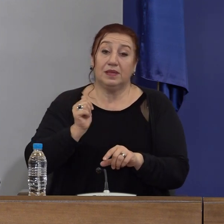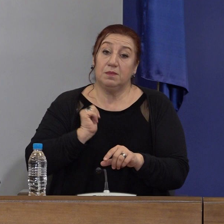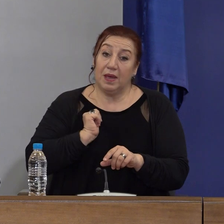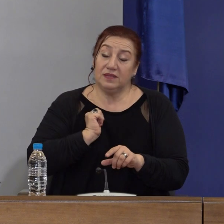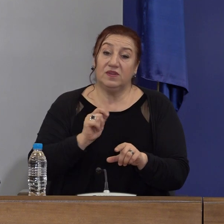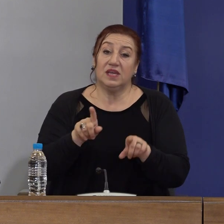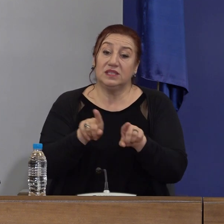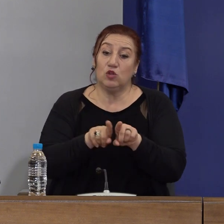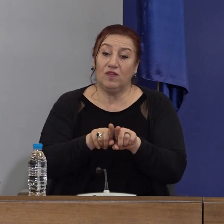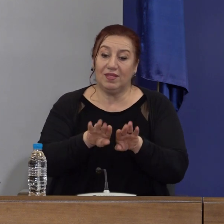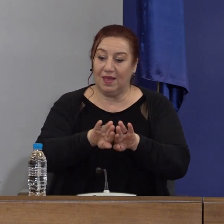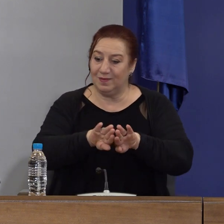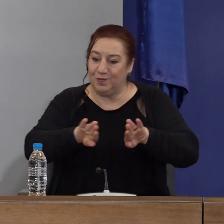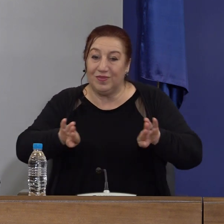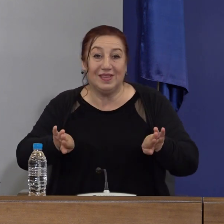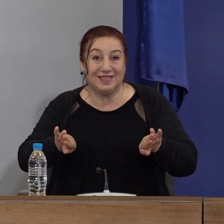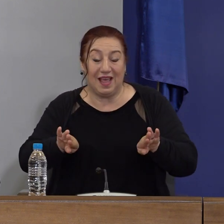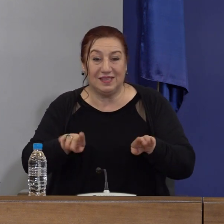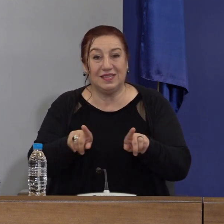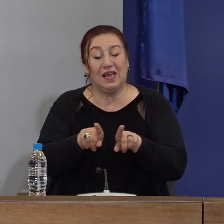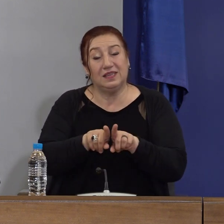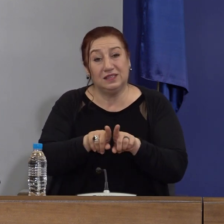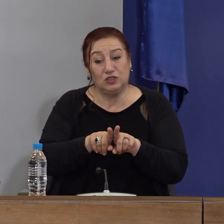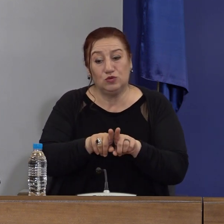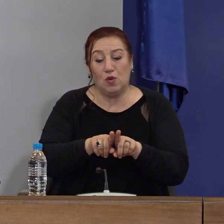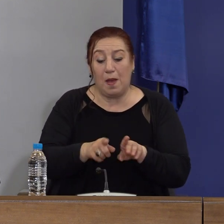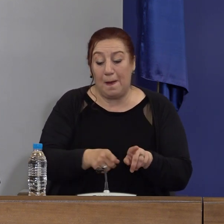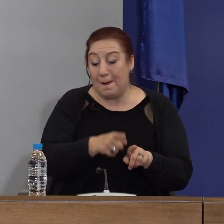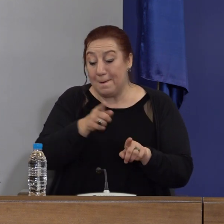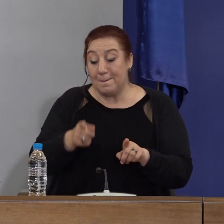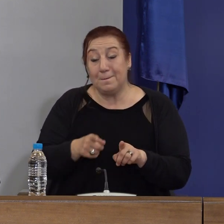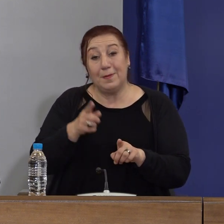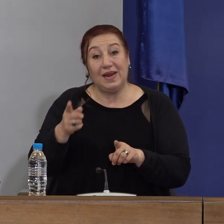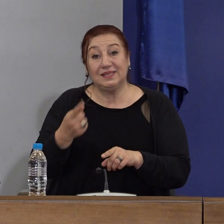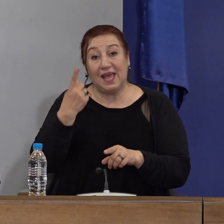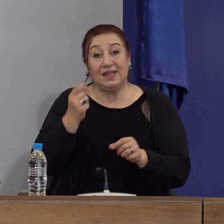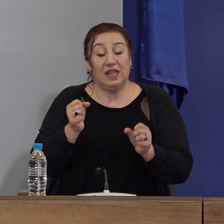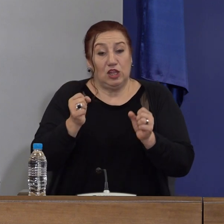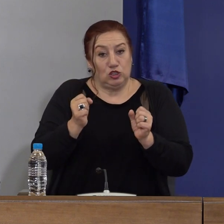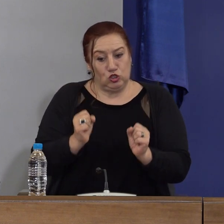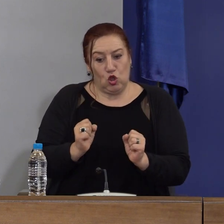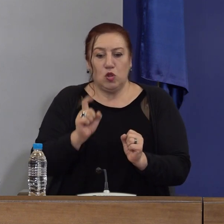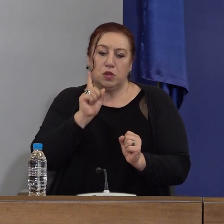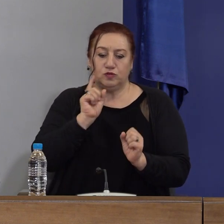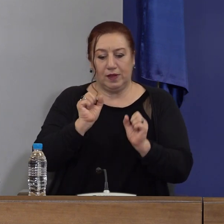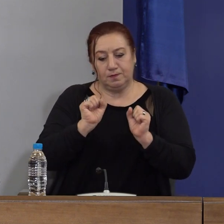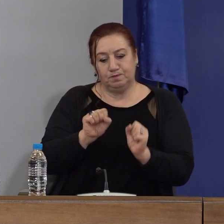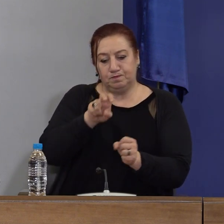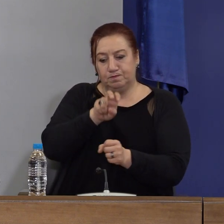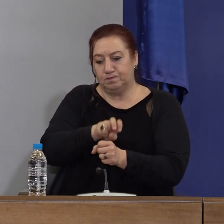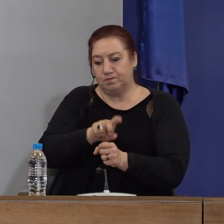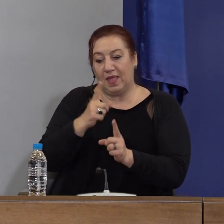съответната дистанция или поне през един стол да бъдат хората седнали